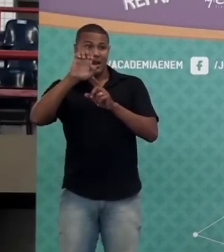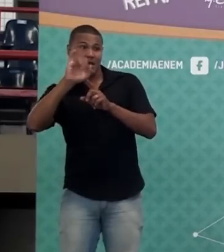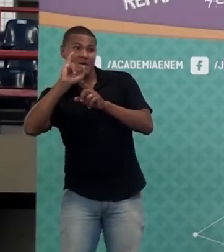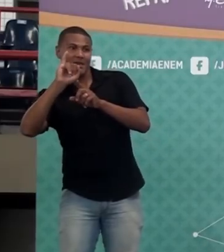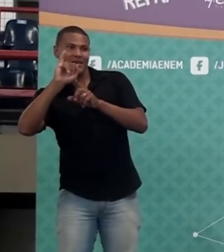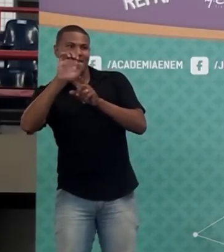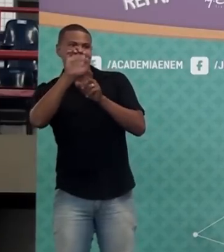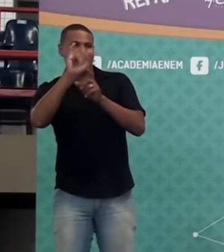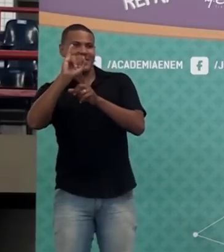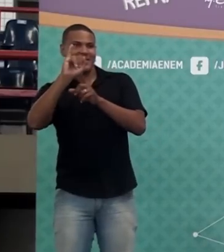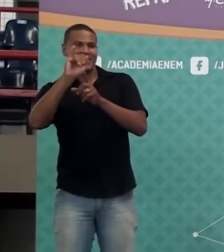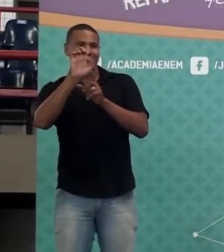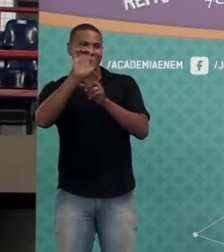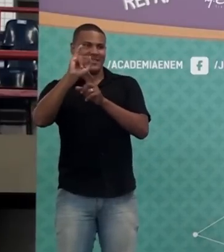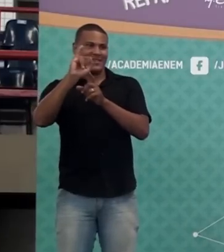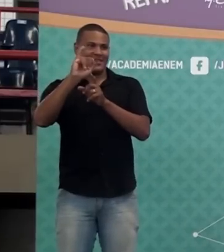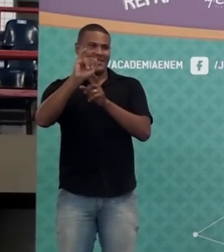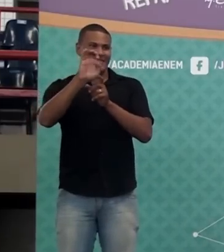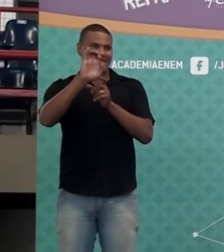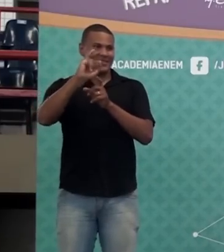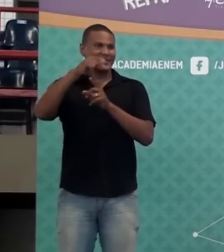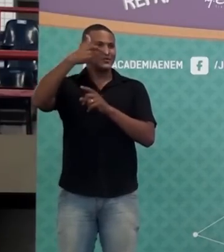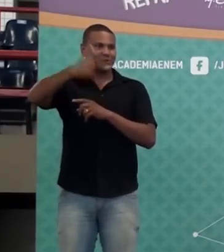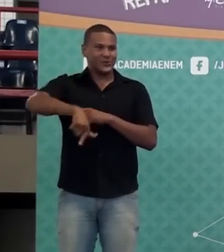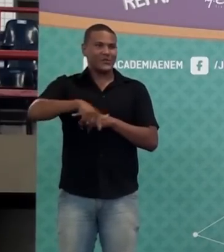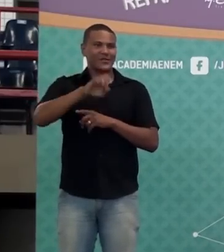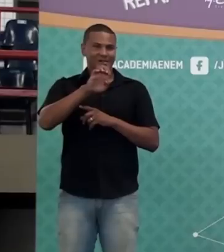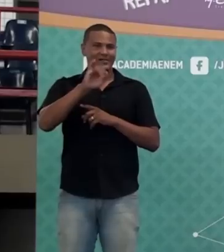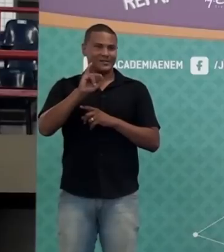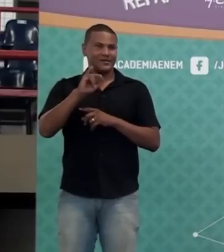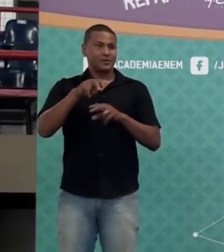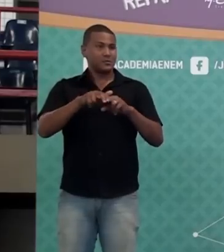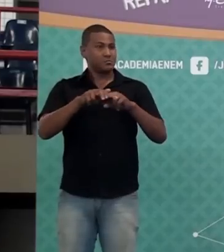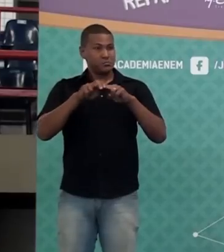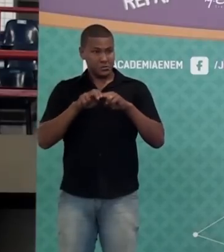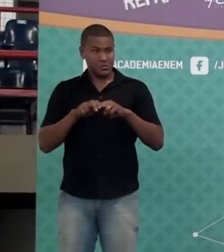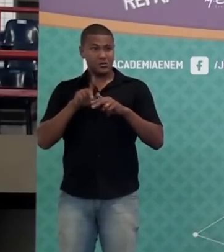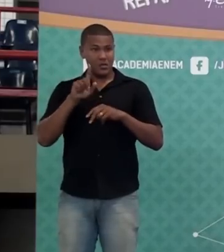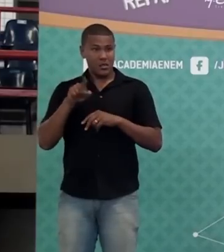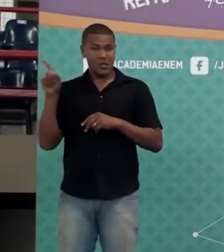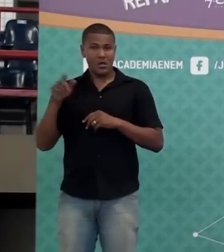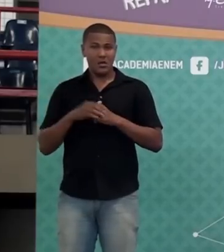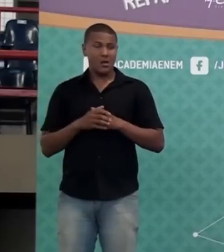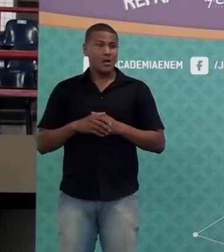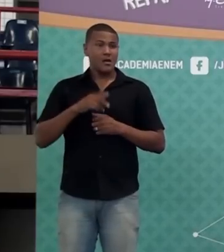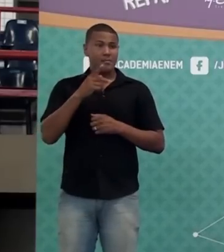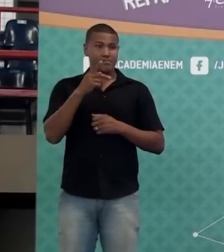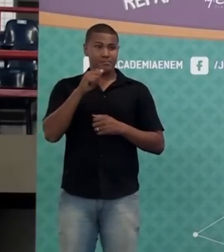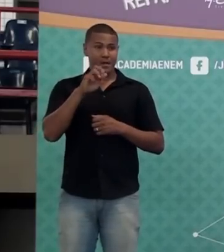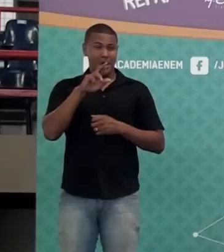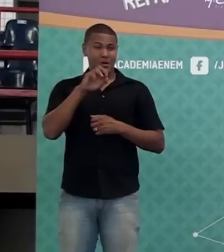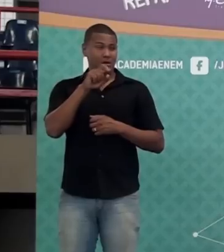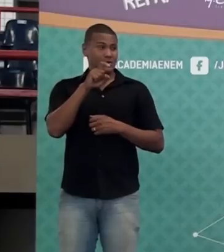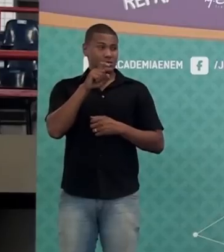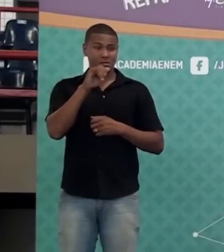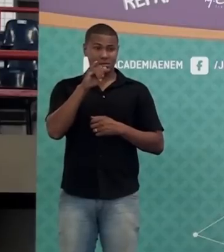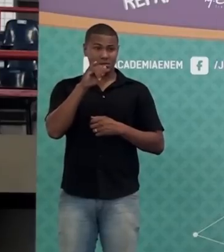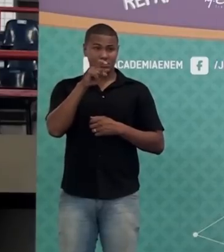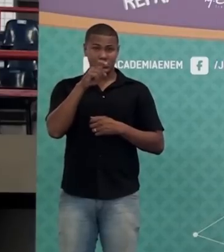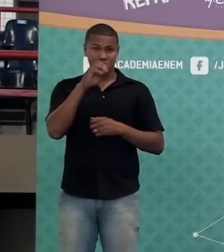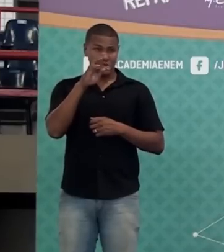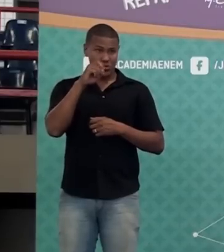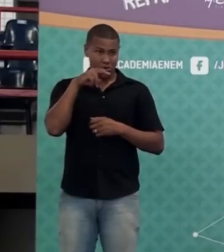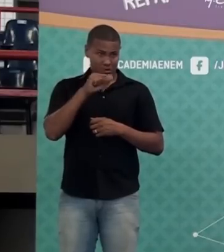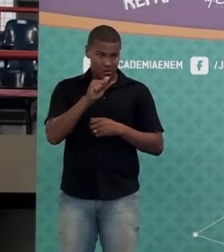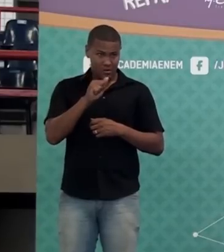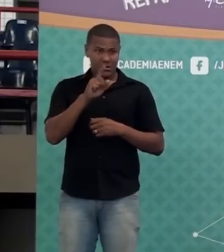palavra geleia tinha acento. Mas ela é um paroxítono, a sílaba forte é a penúltima. E